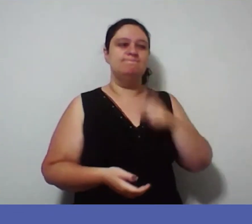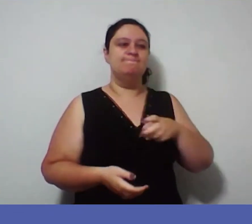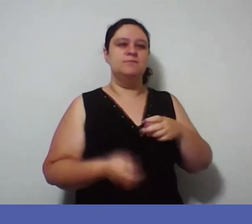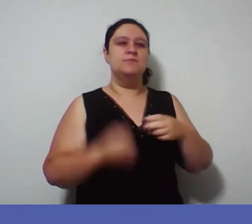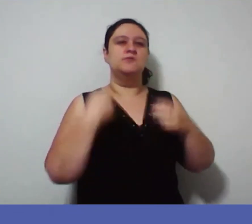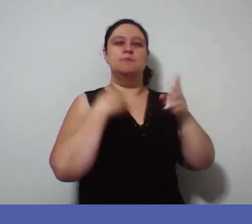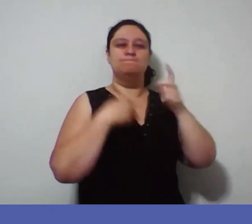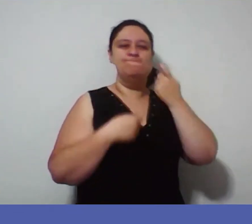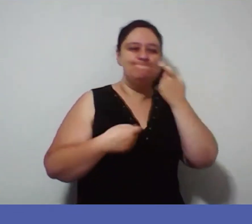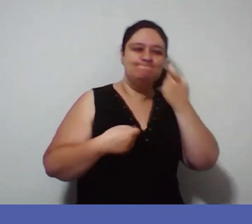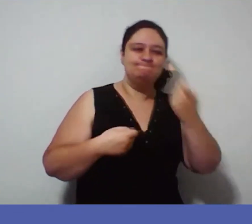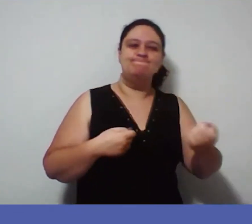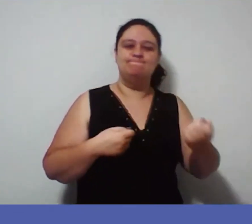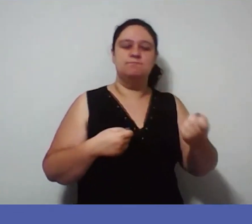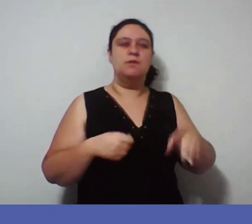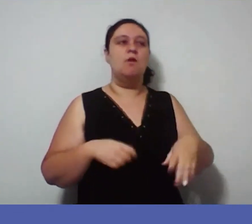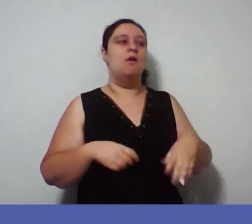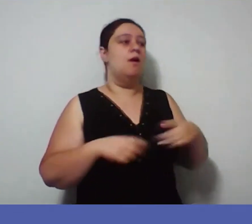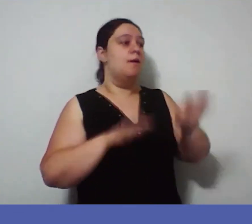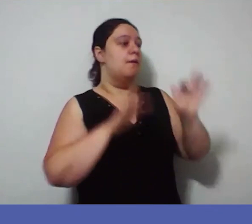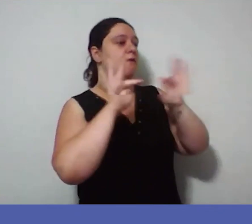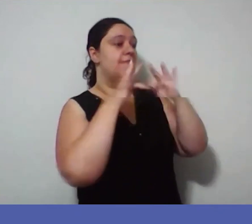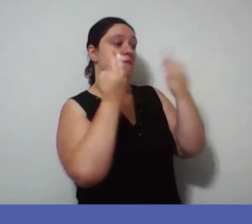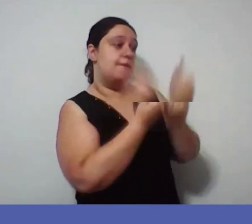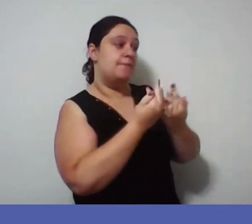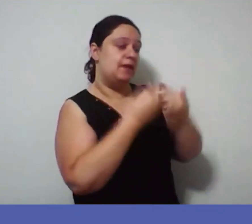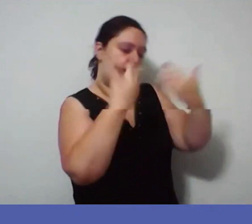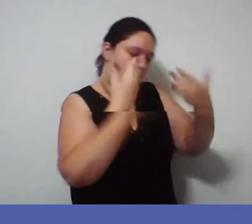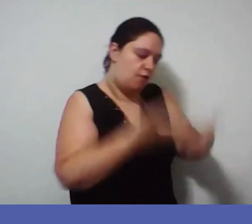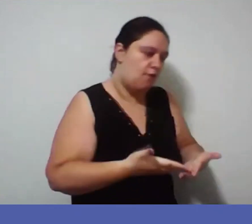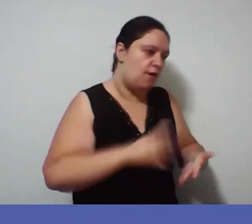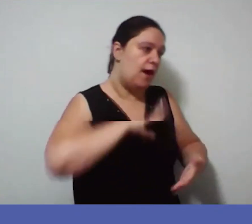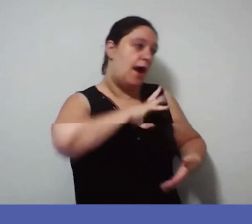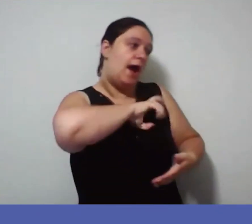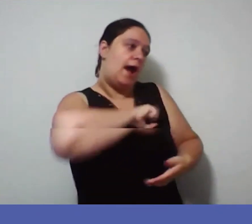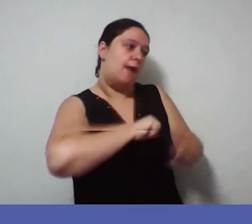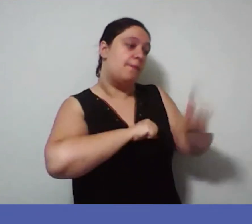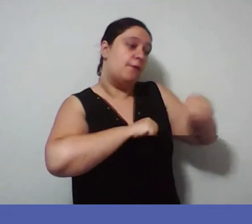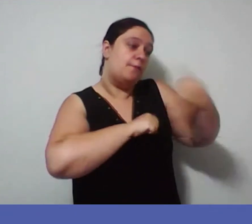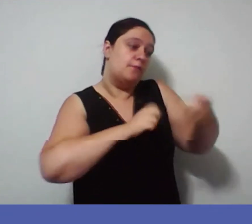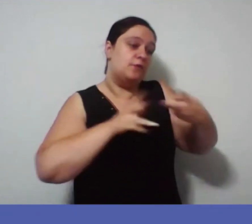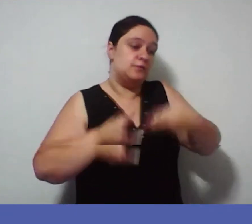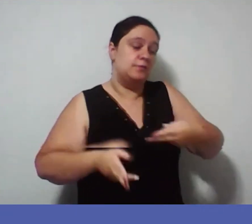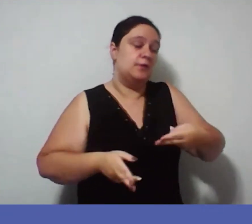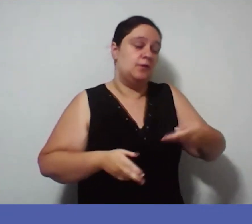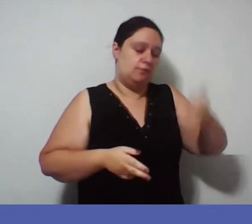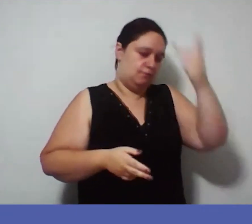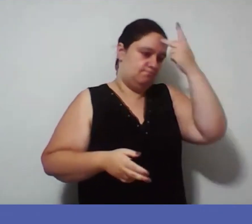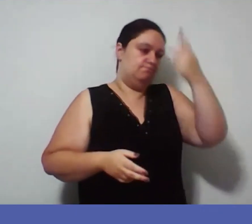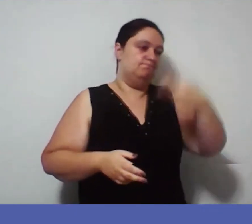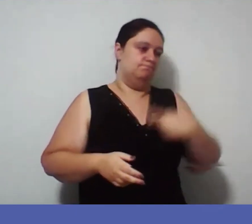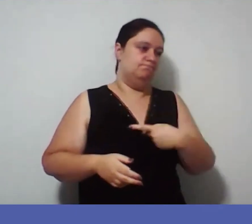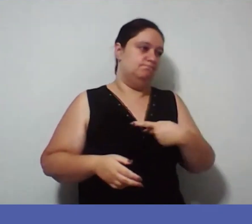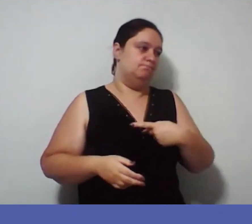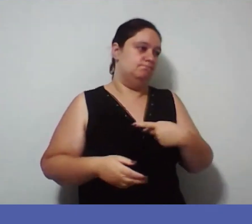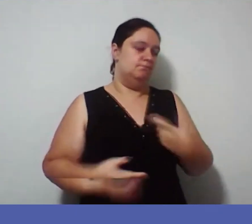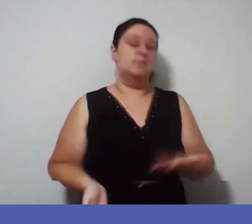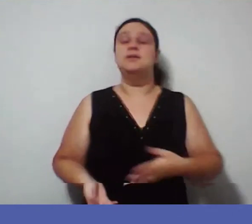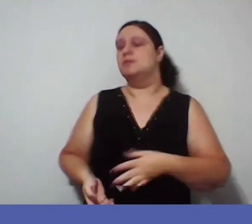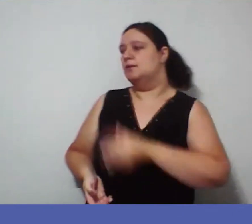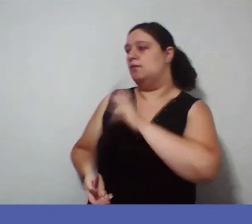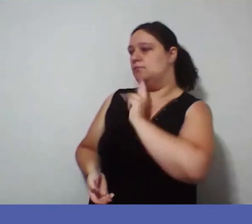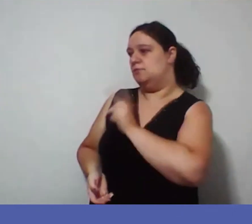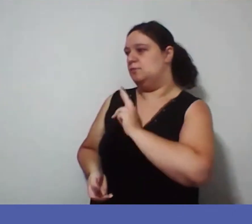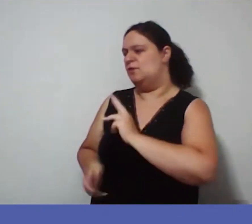pai e a tua mãe, e amarás o teu próximo como a ti mesmo. Replicou-lhe o jovem: tudo isso